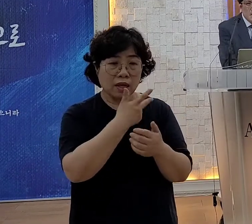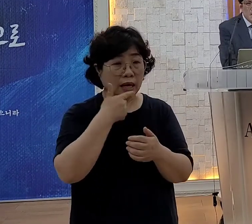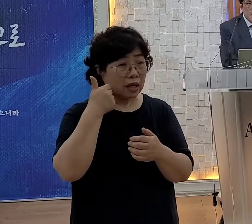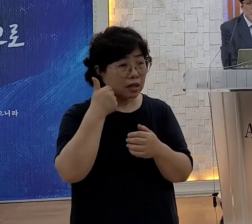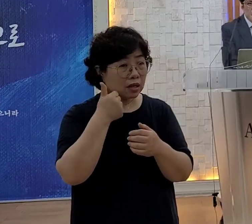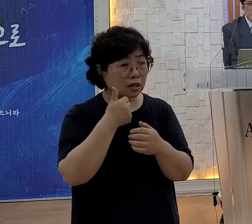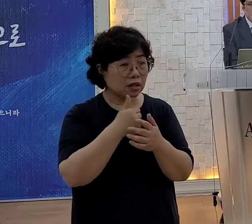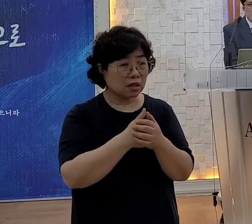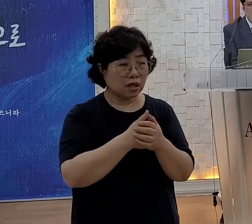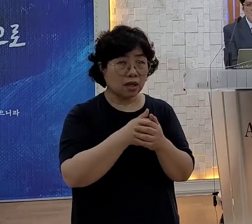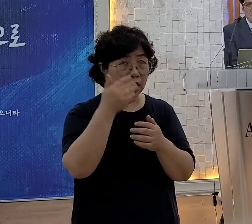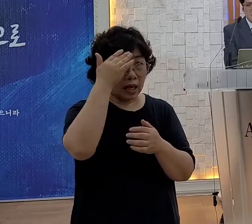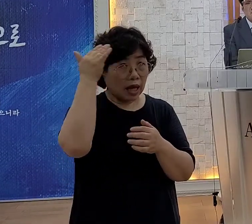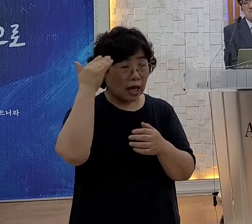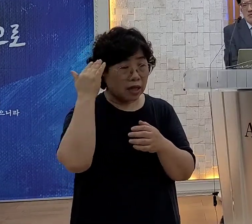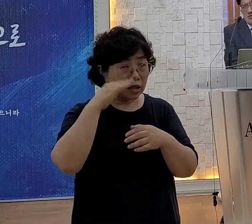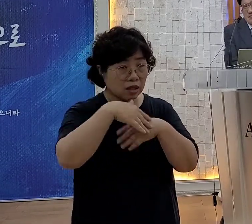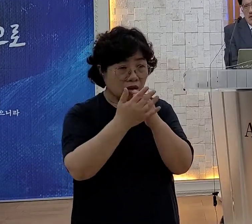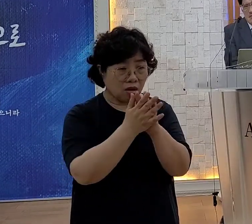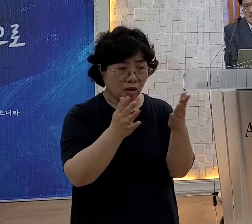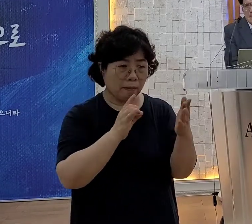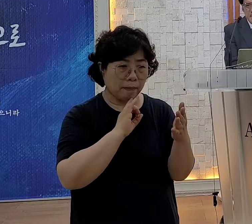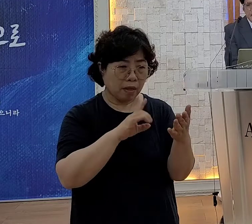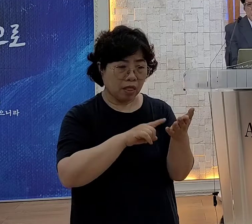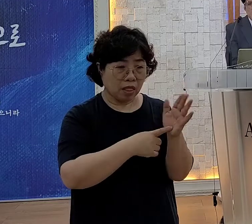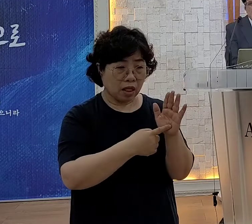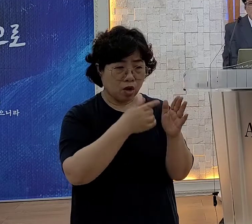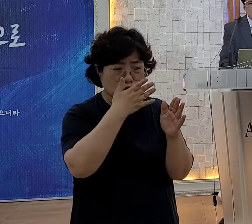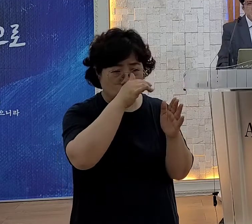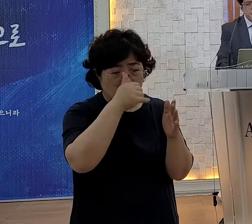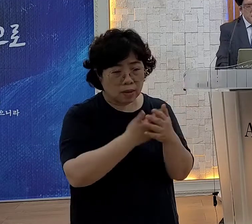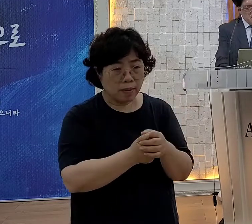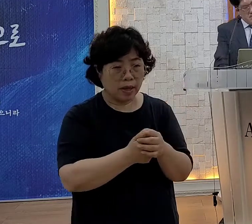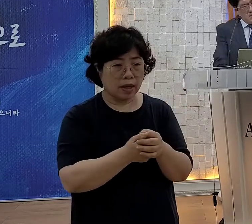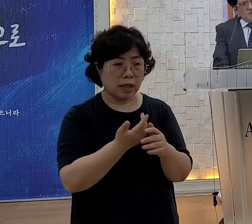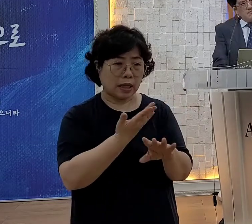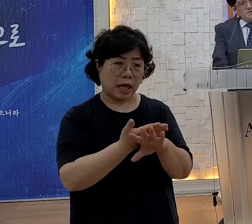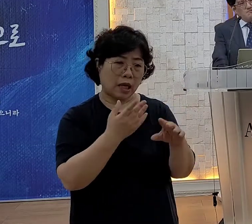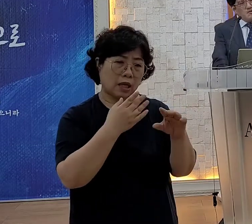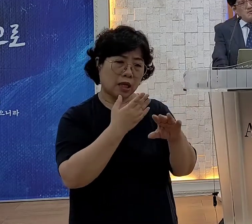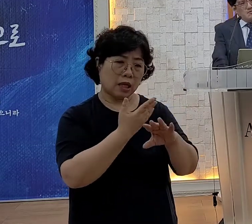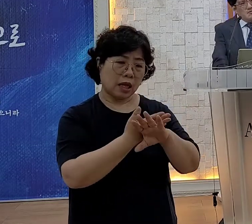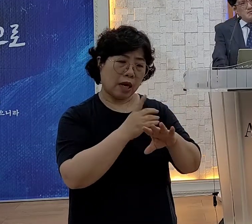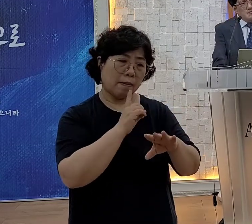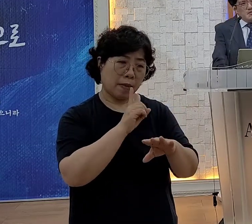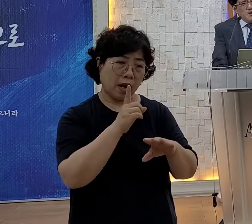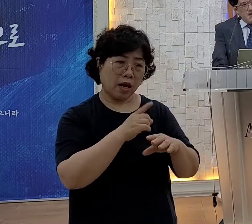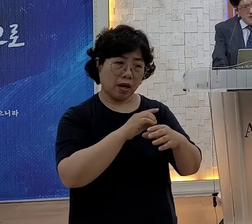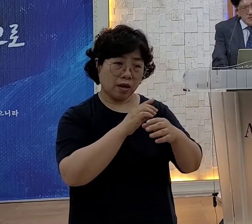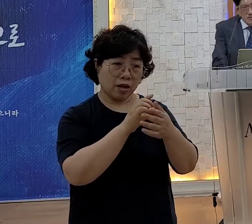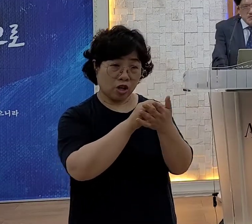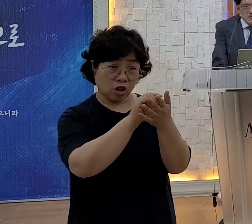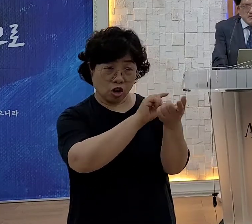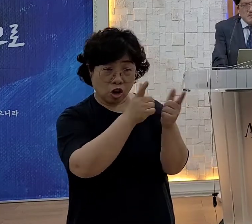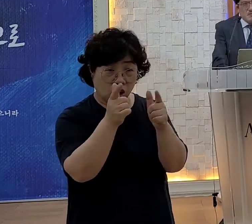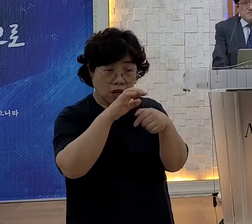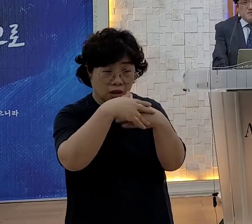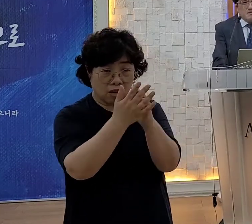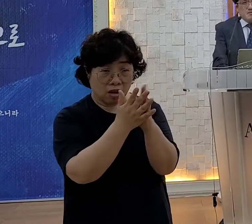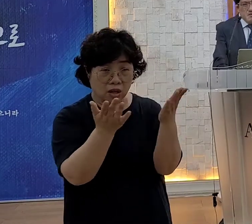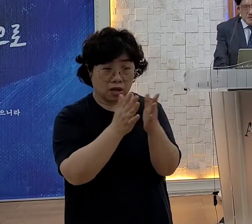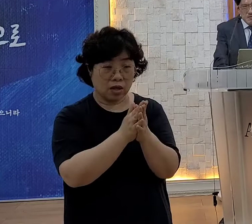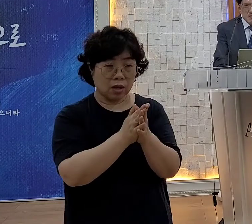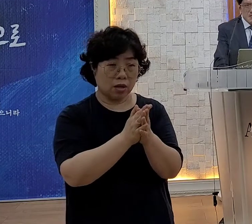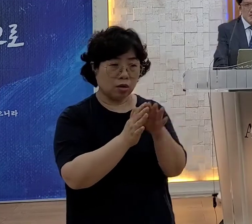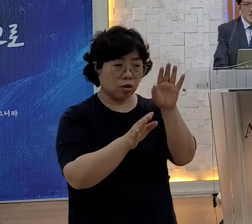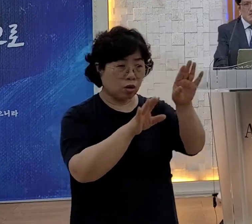성경만 나오는 프로그램도 있지만 저는 이제 제 왼쪽에는 한글 성경, 그